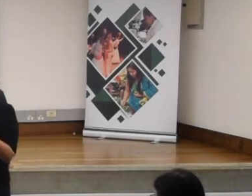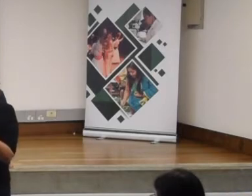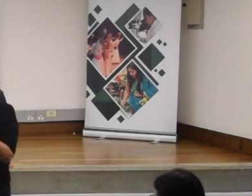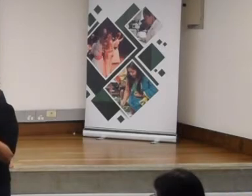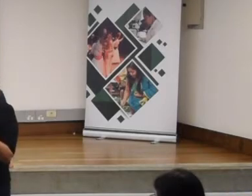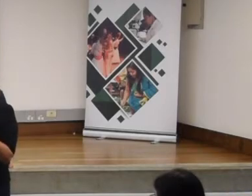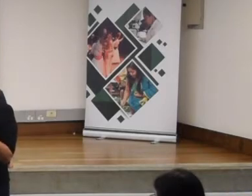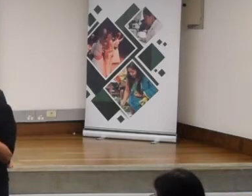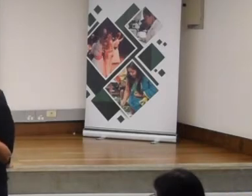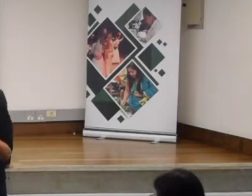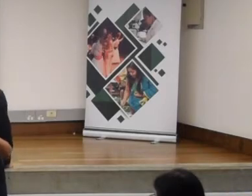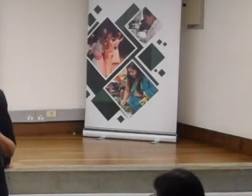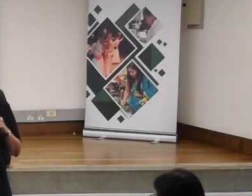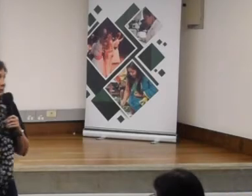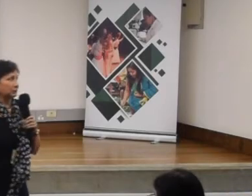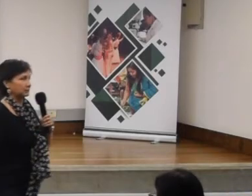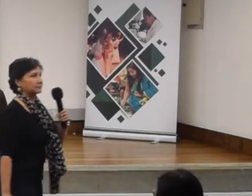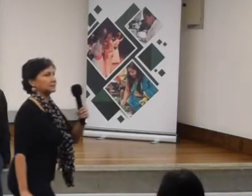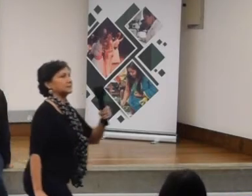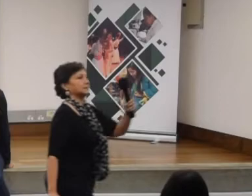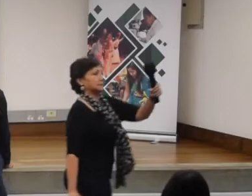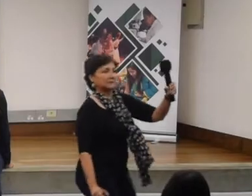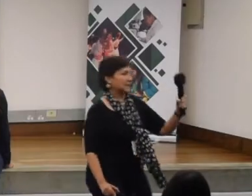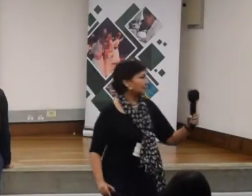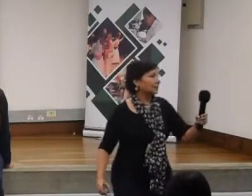más potente, pero